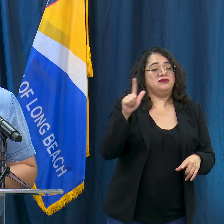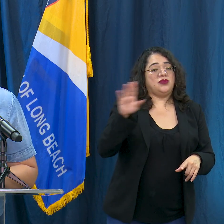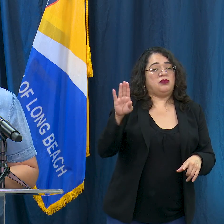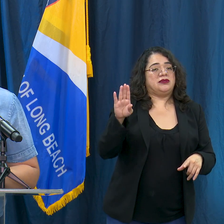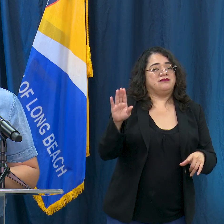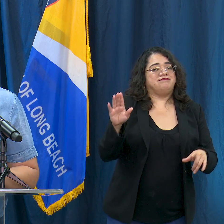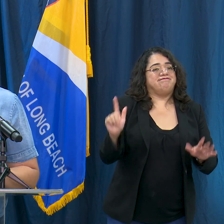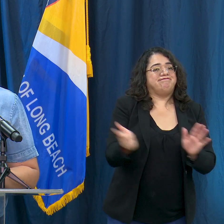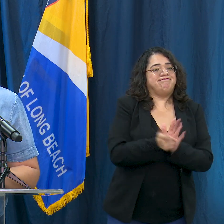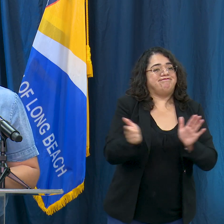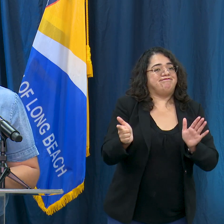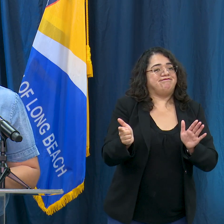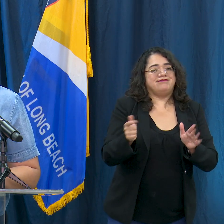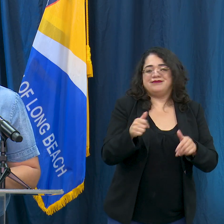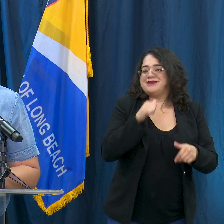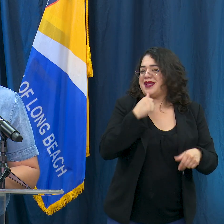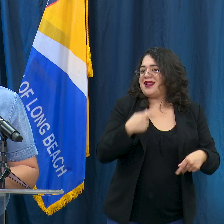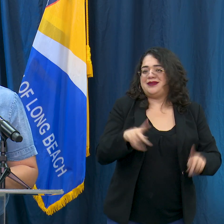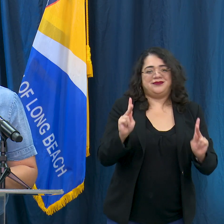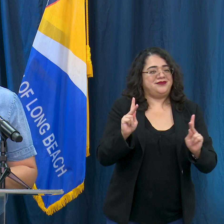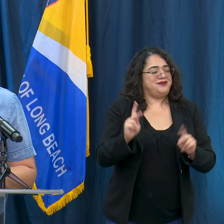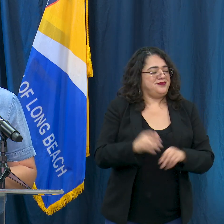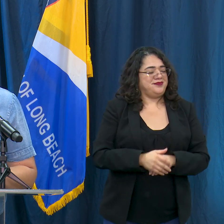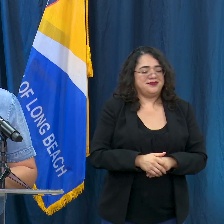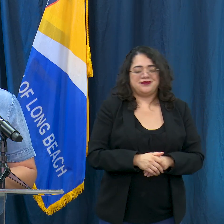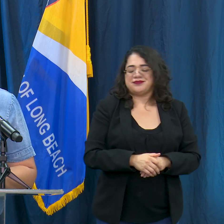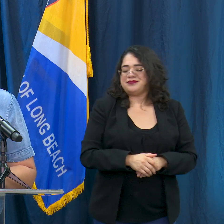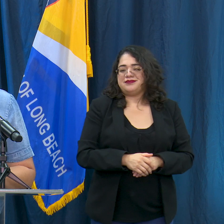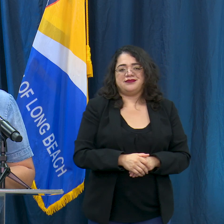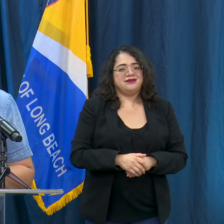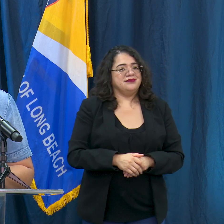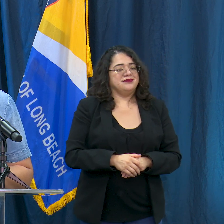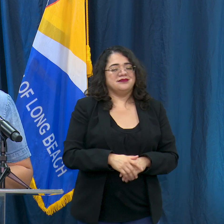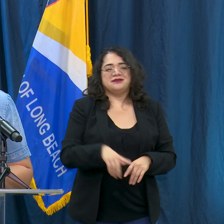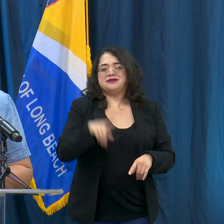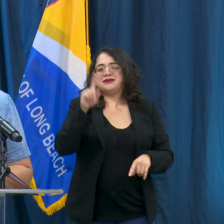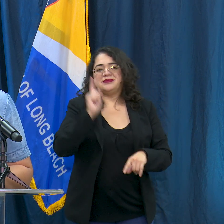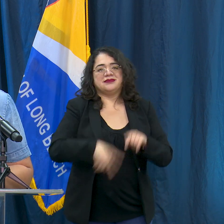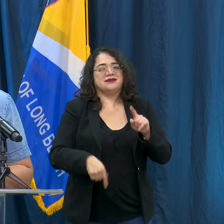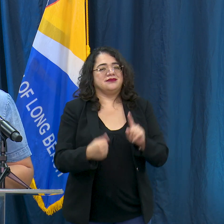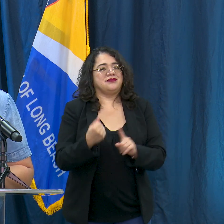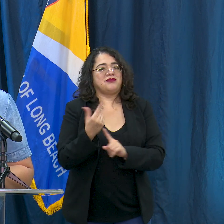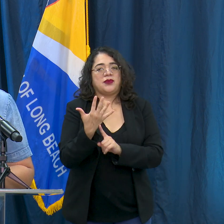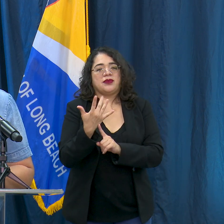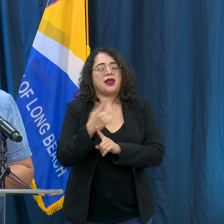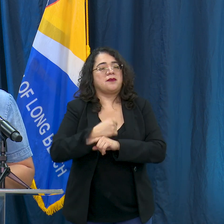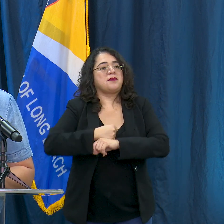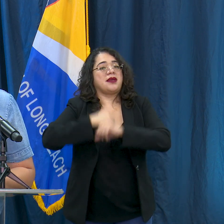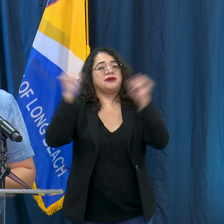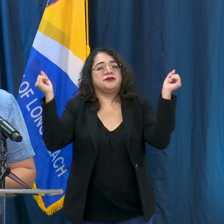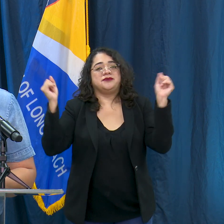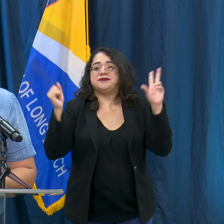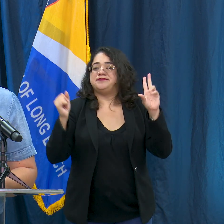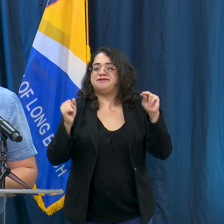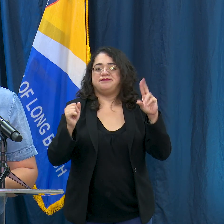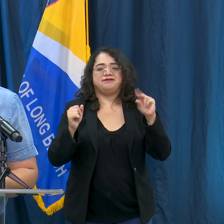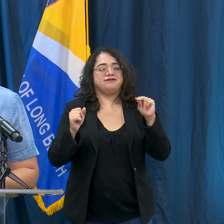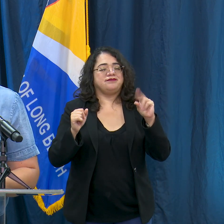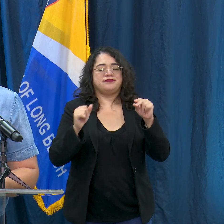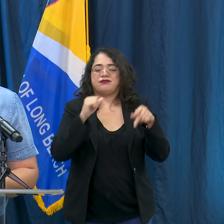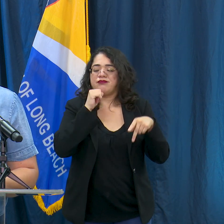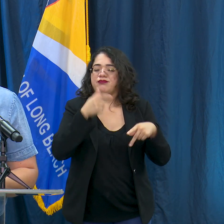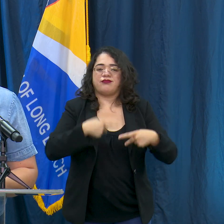Long Beach es ilegal encender los cohetes o los fuegos artificiales, o por favor